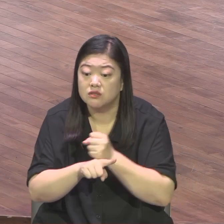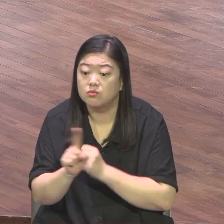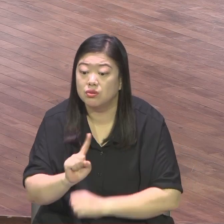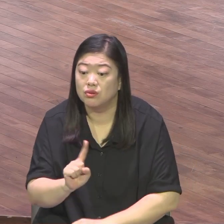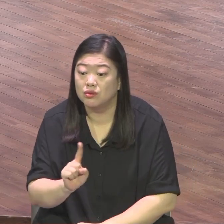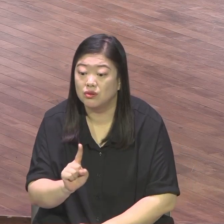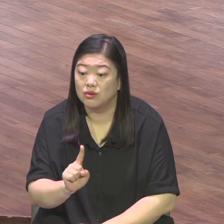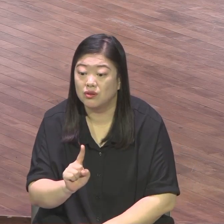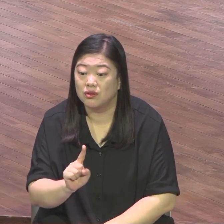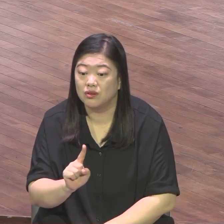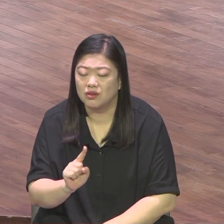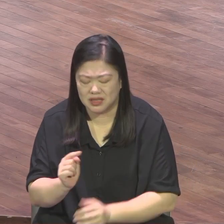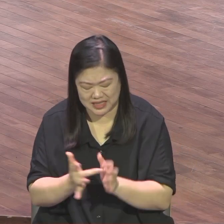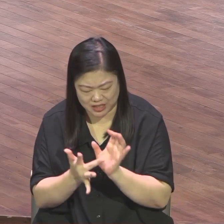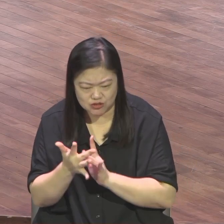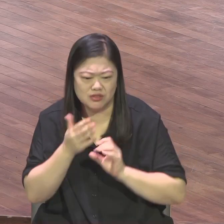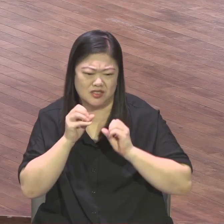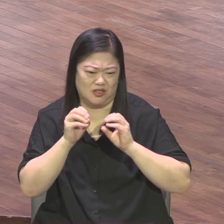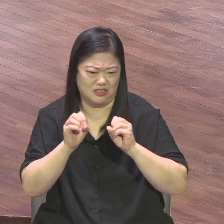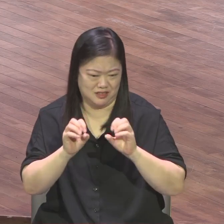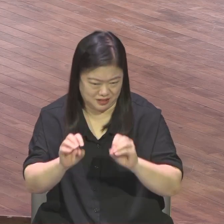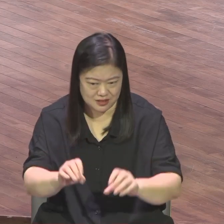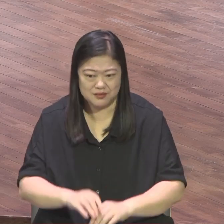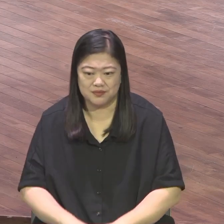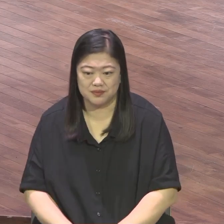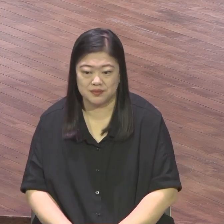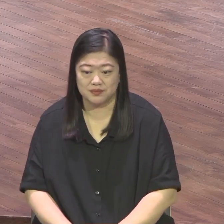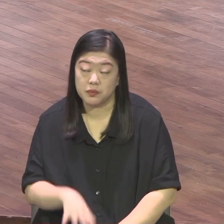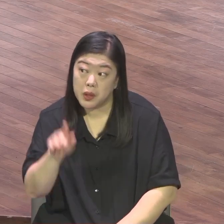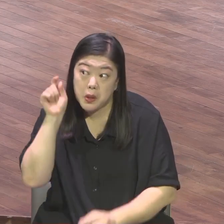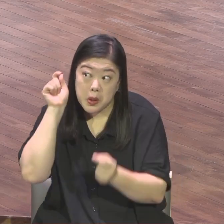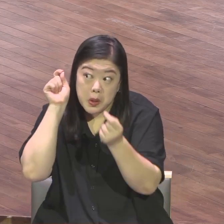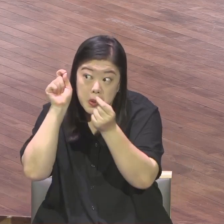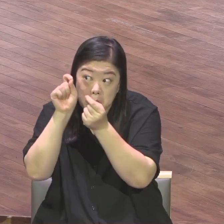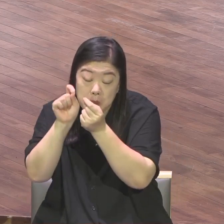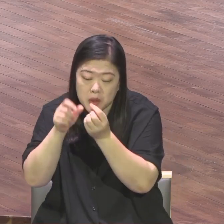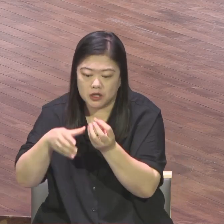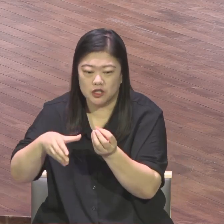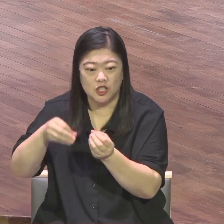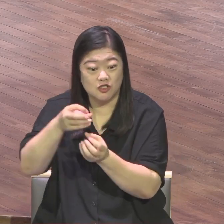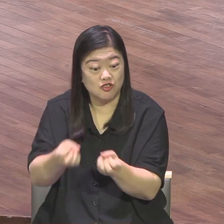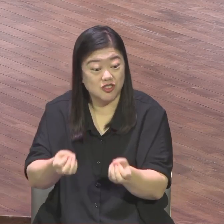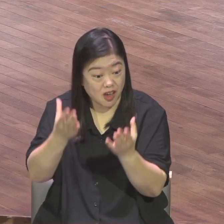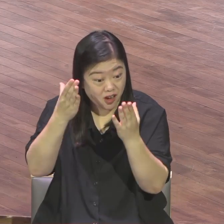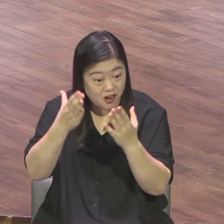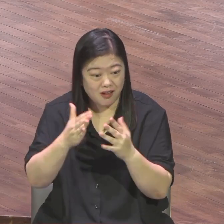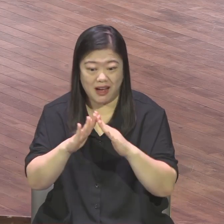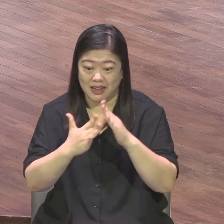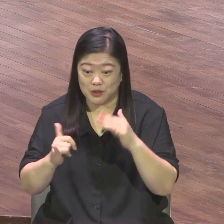이번 주간이 추석 연휴 기간이에요. 가족과 친척들 만나는 자리가 많을 겁니다.